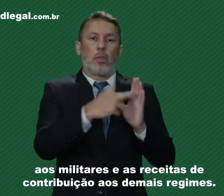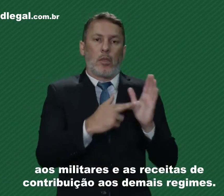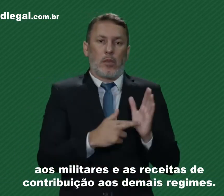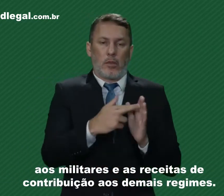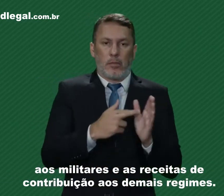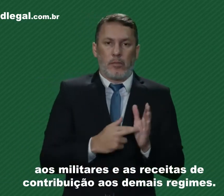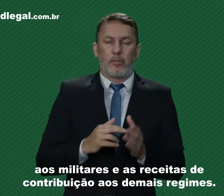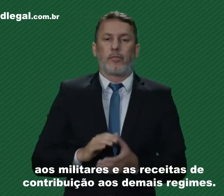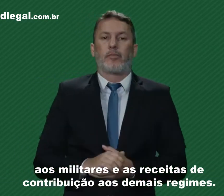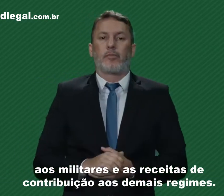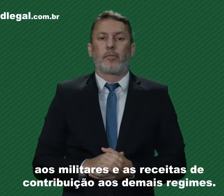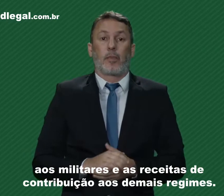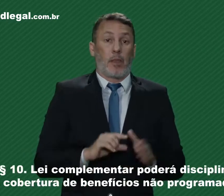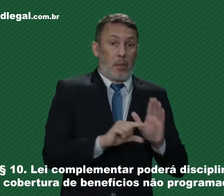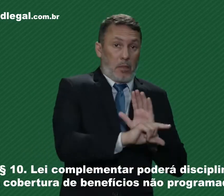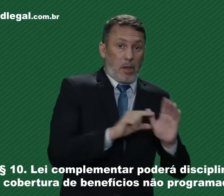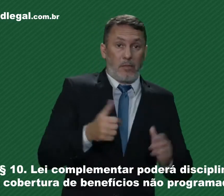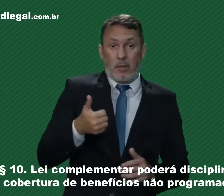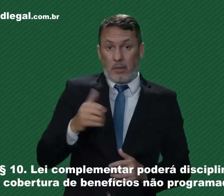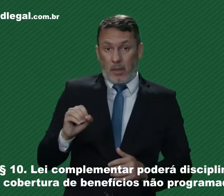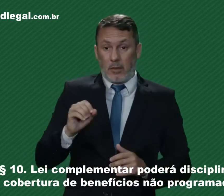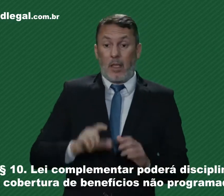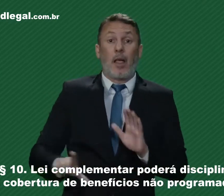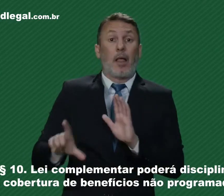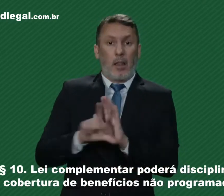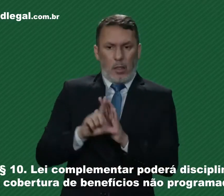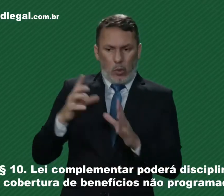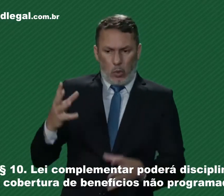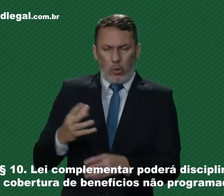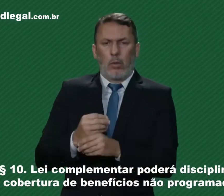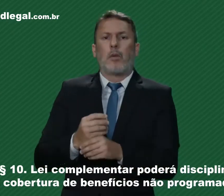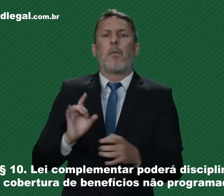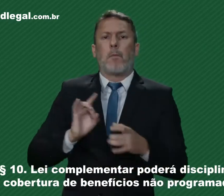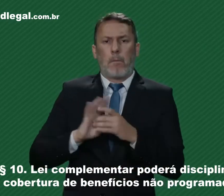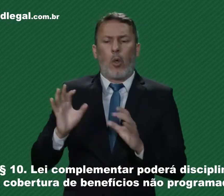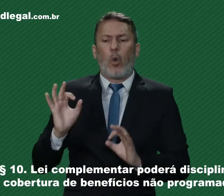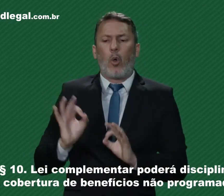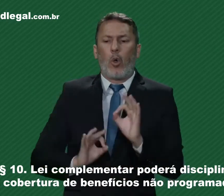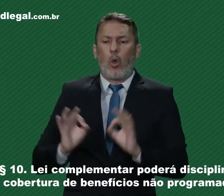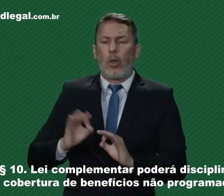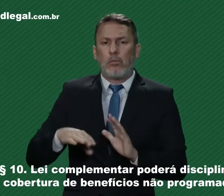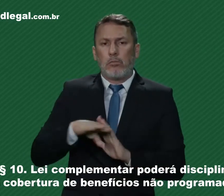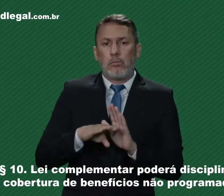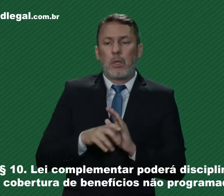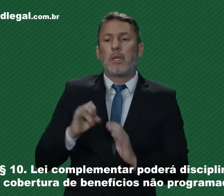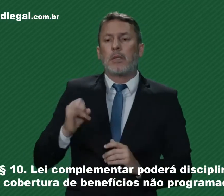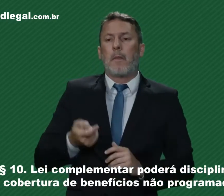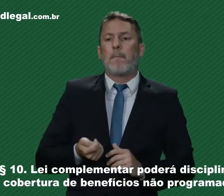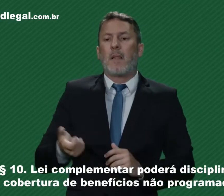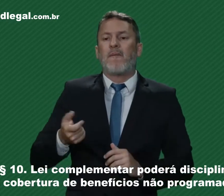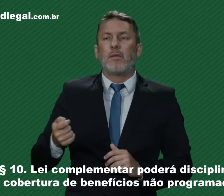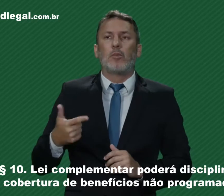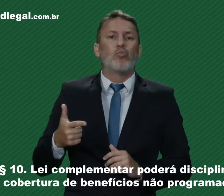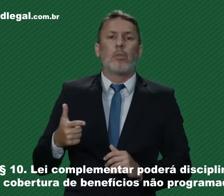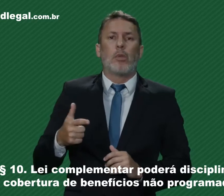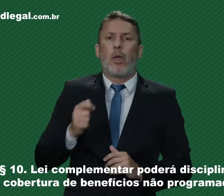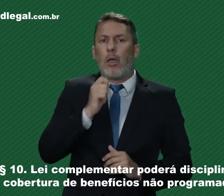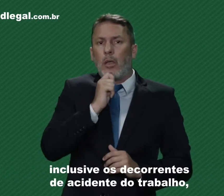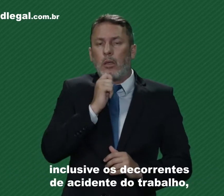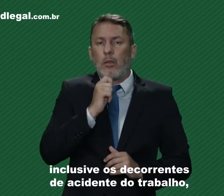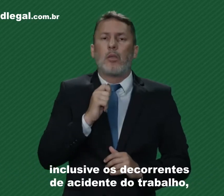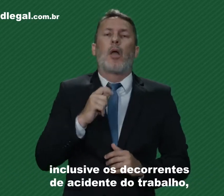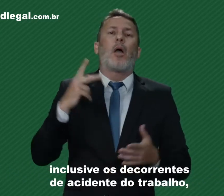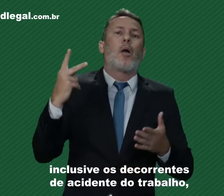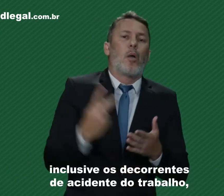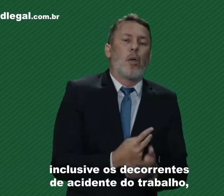contribuição aos demais regimes. Parágrafo 10. Lei complementar poderá disciplinar a cobertura de benefícios não